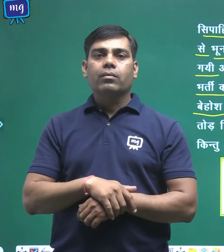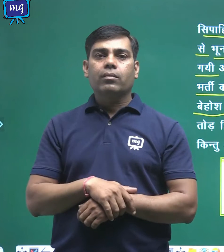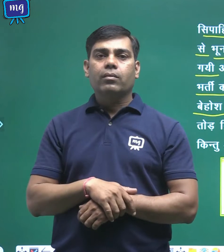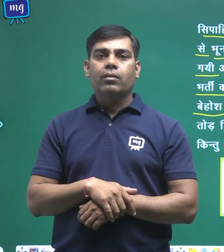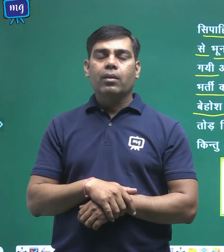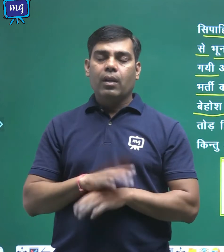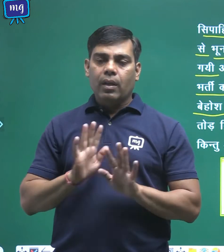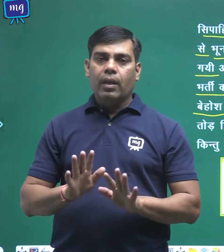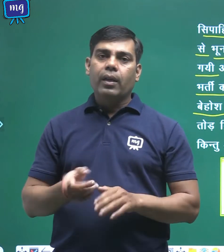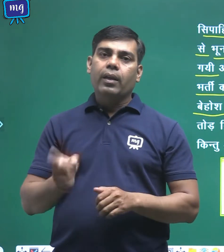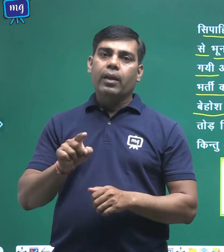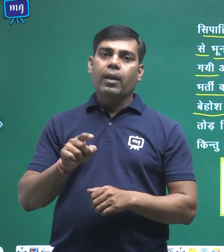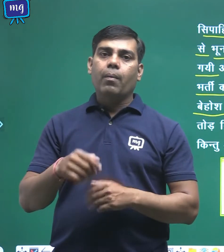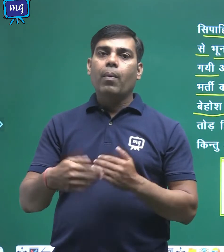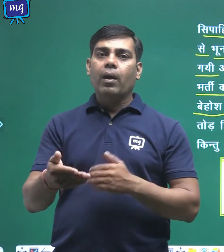रहने के बाद